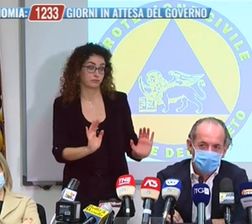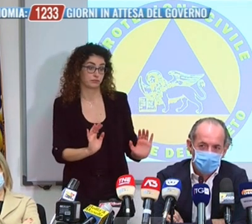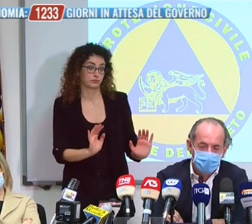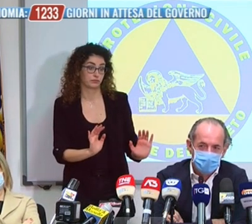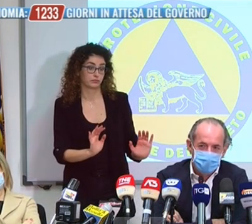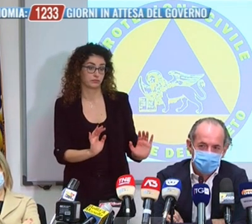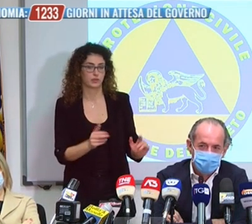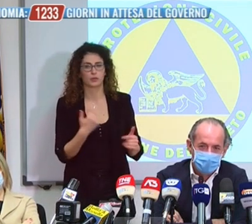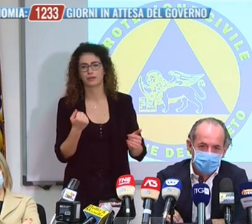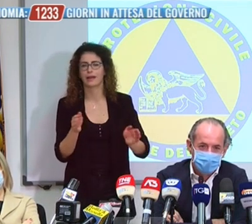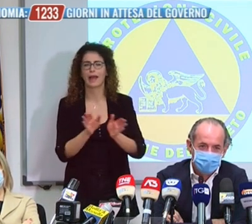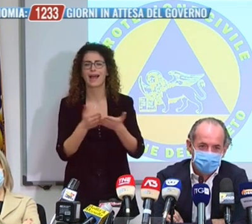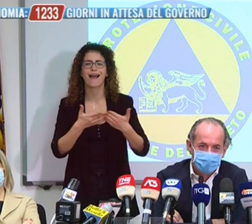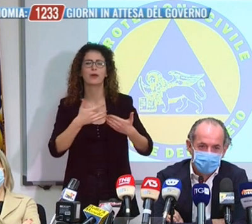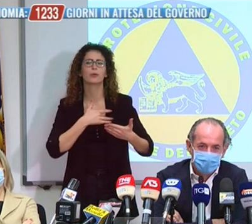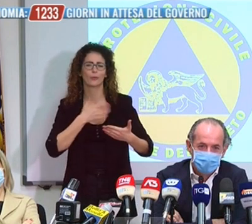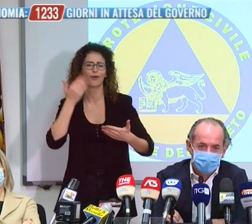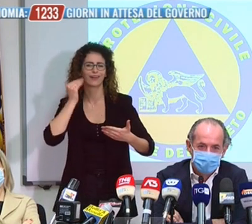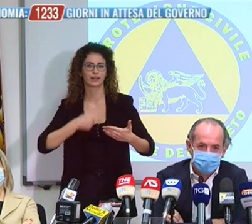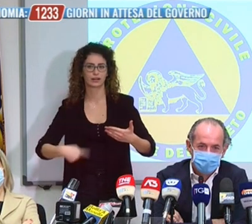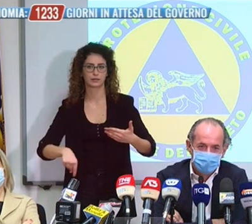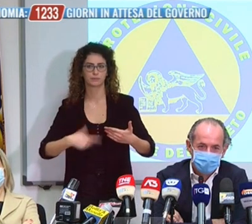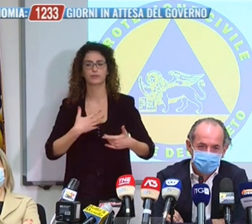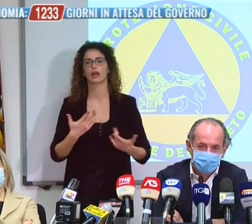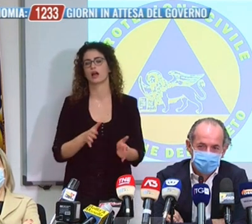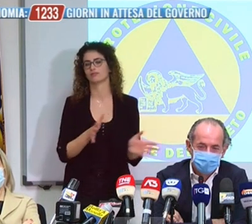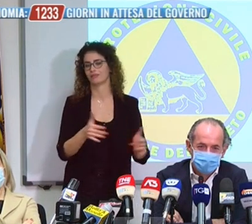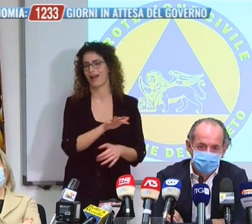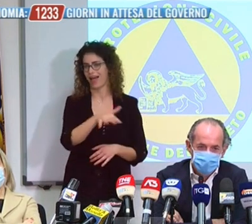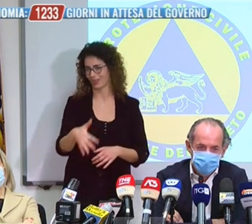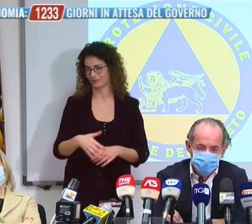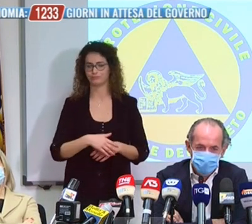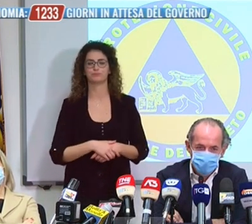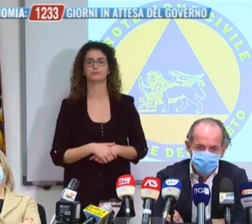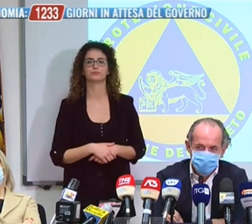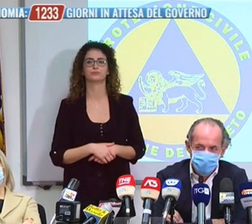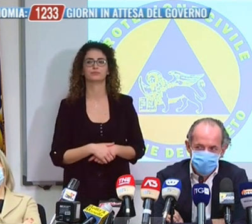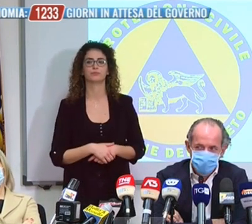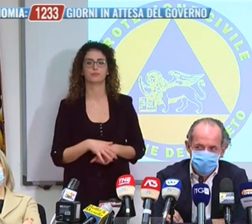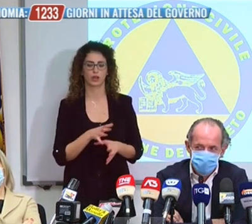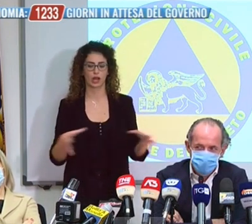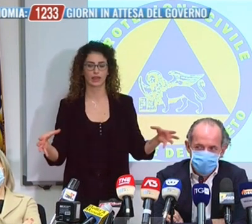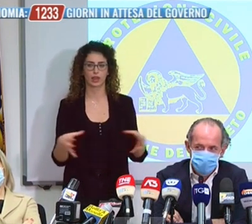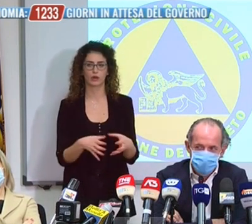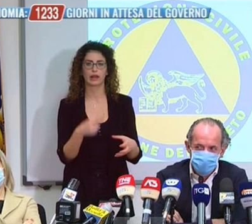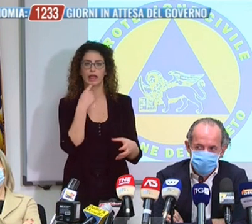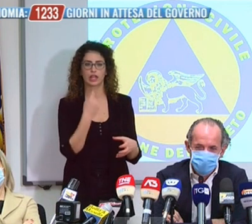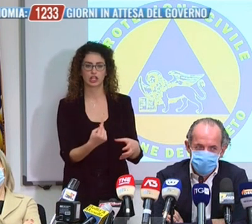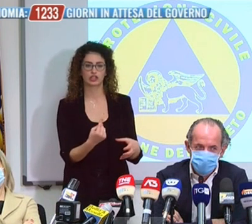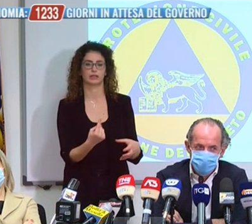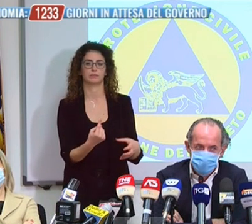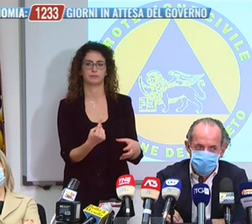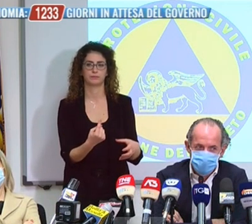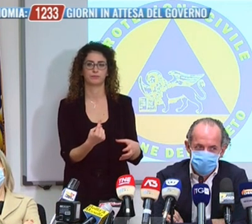cos'è il libro cuore? Va bene. Allora passiamo a un'altra categoria che invece lamenta di non essere